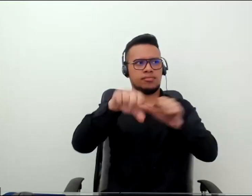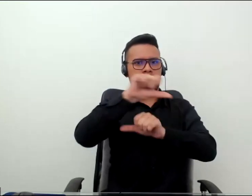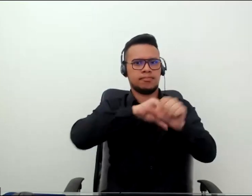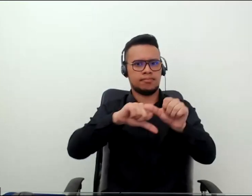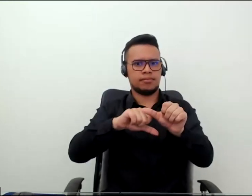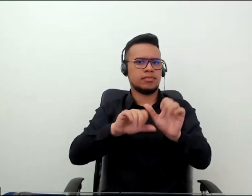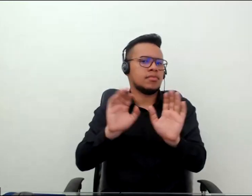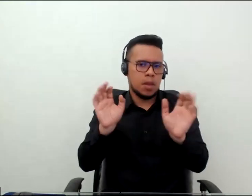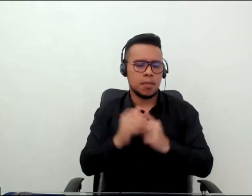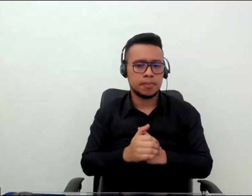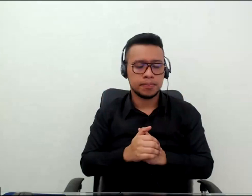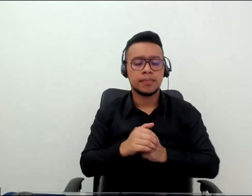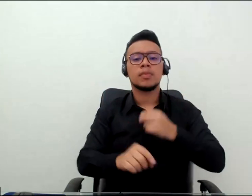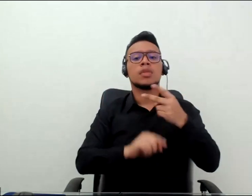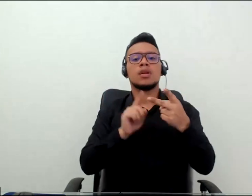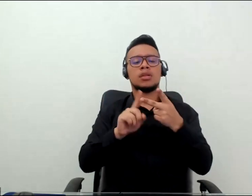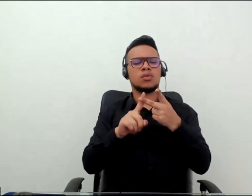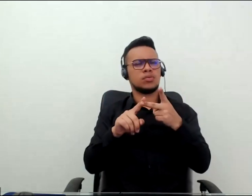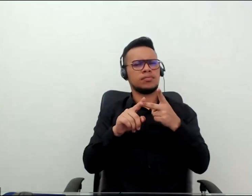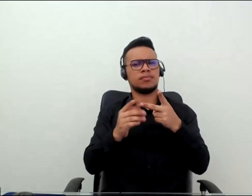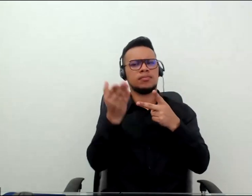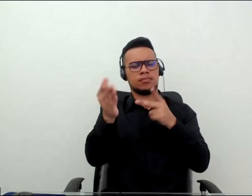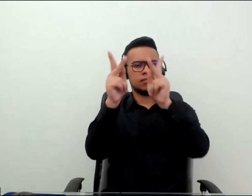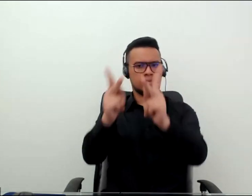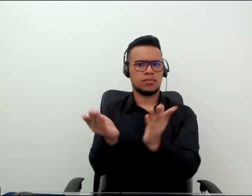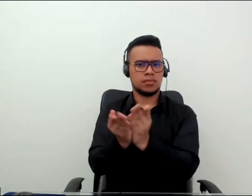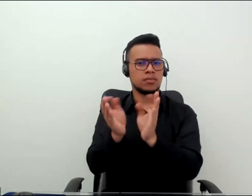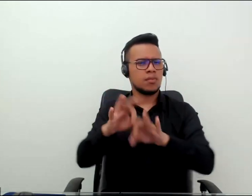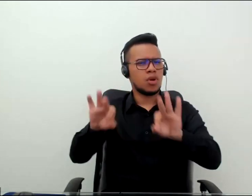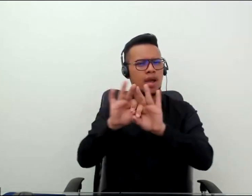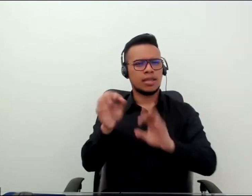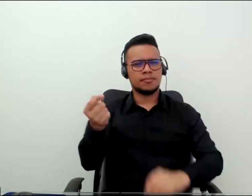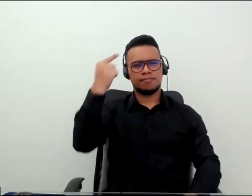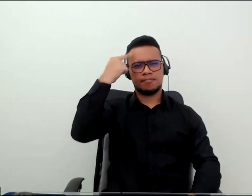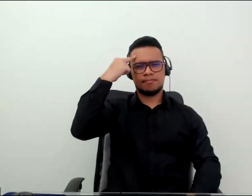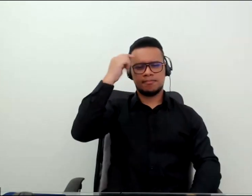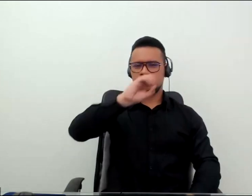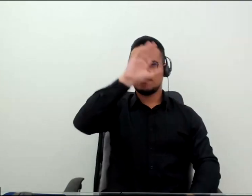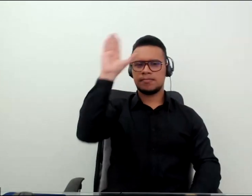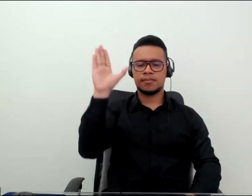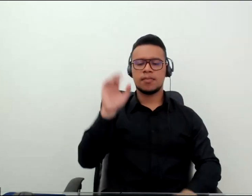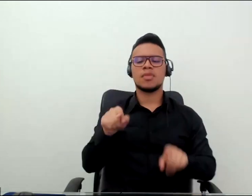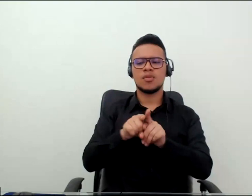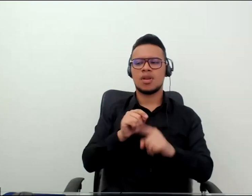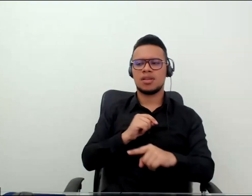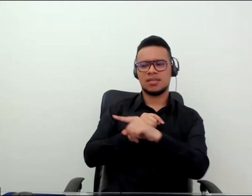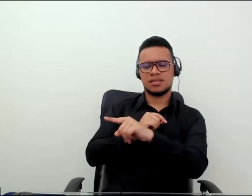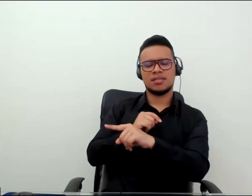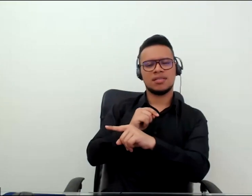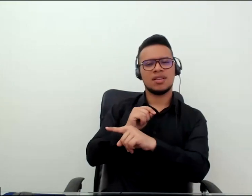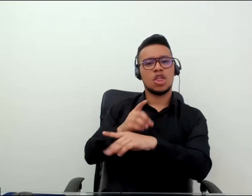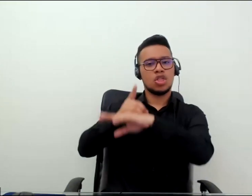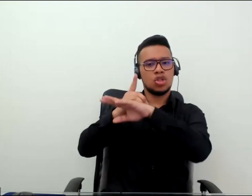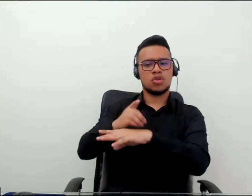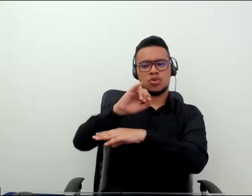es importante que el beneficiario tenga presente así como lo ha venido indicando el doctor Juan Carlos que también lo